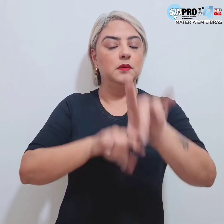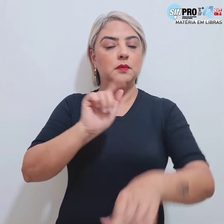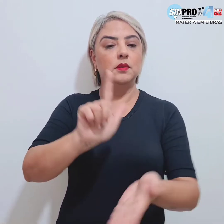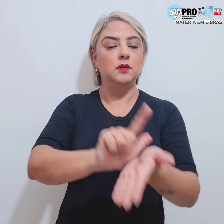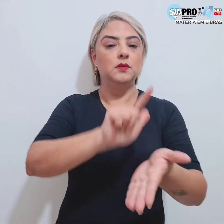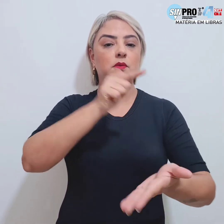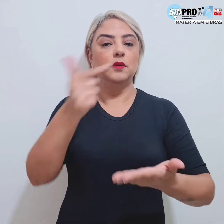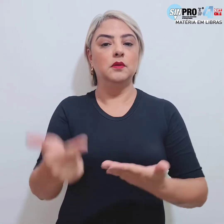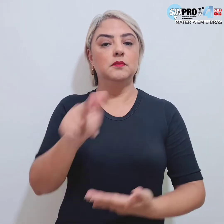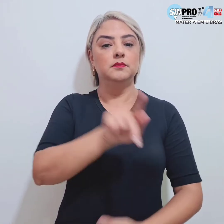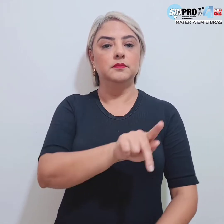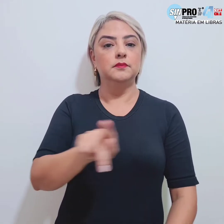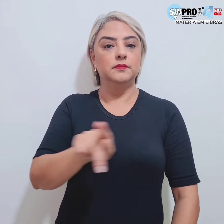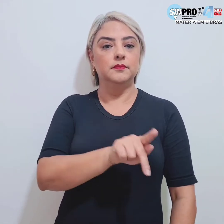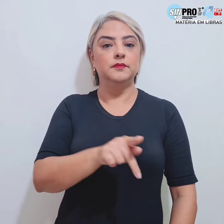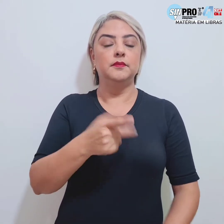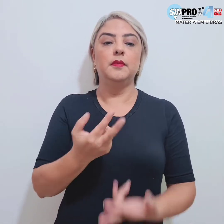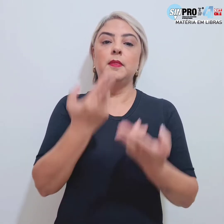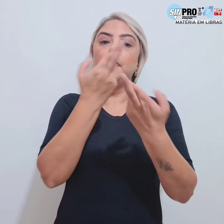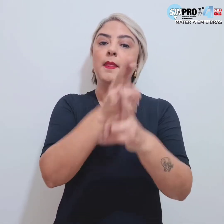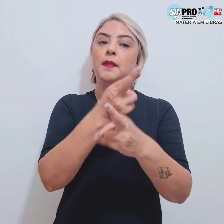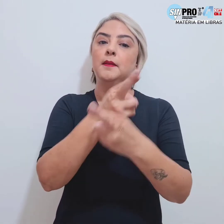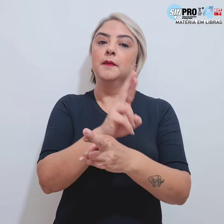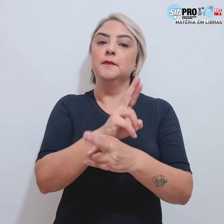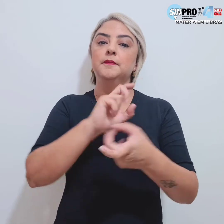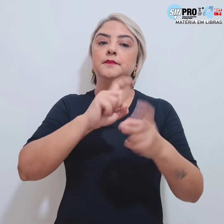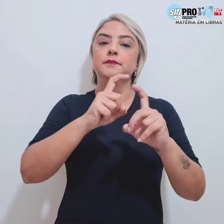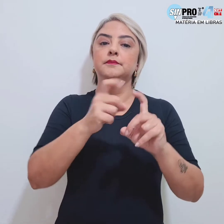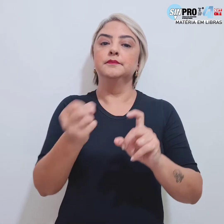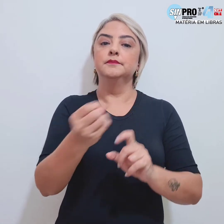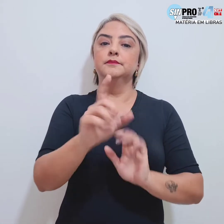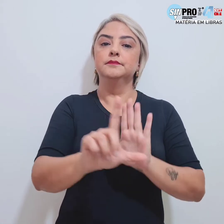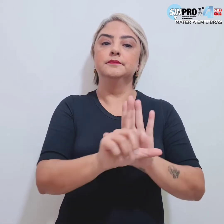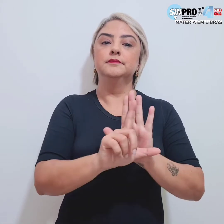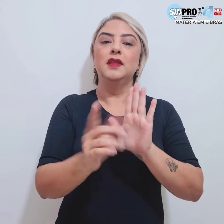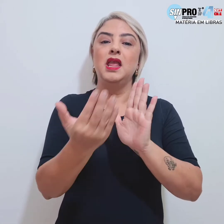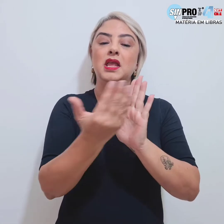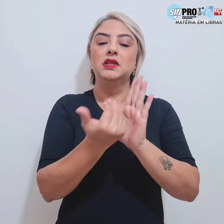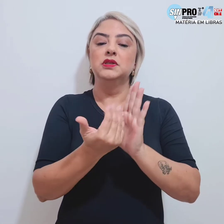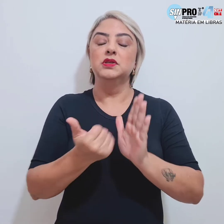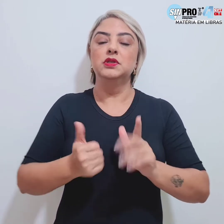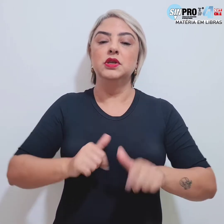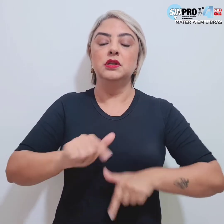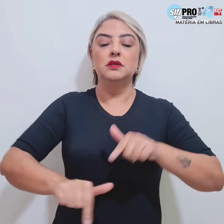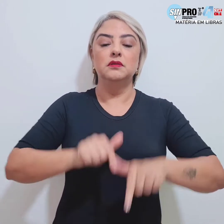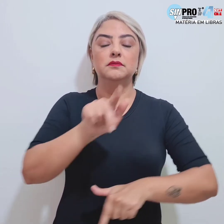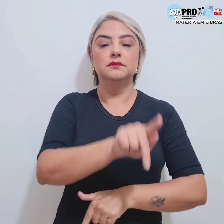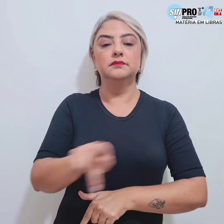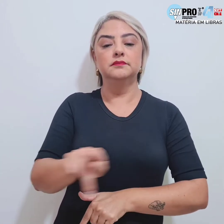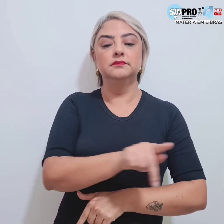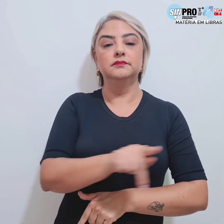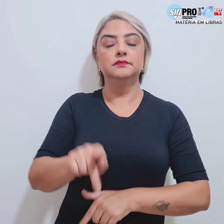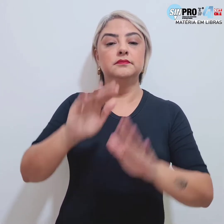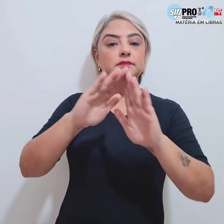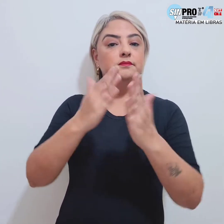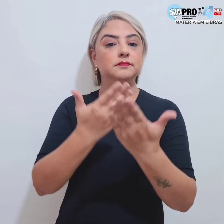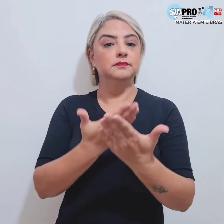Professor. Reforma administrativa tira emprego de professores e escolas da